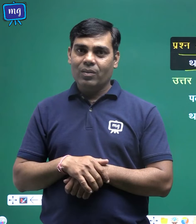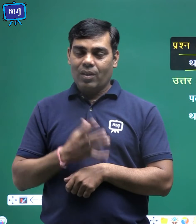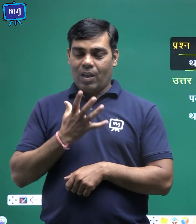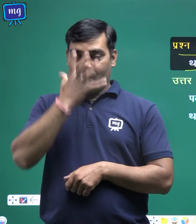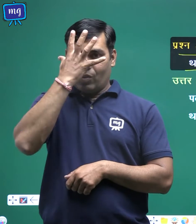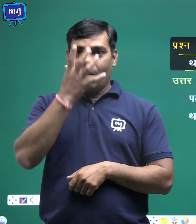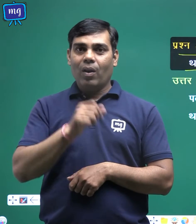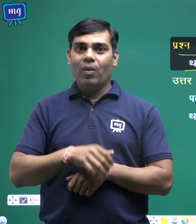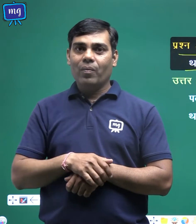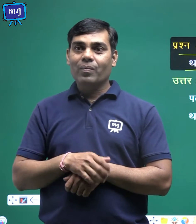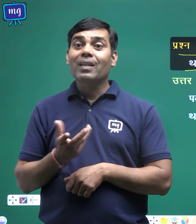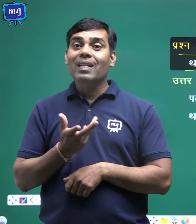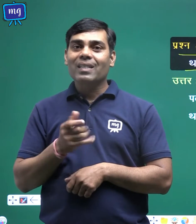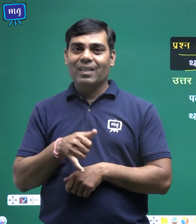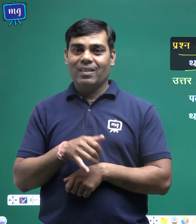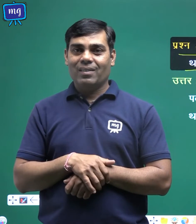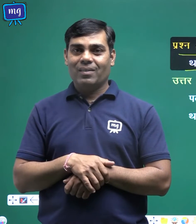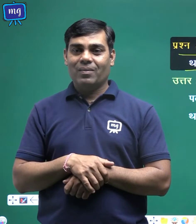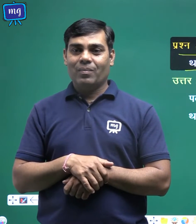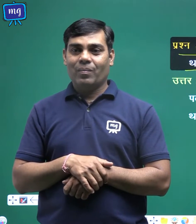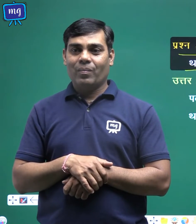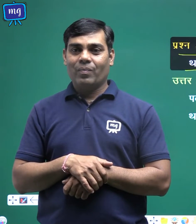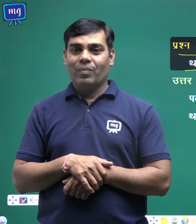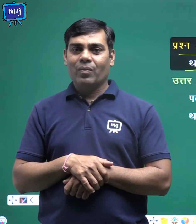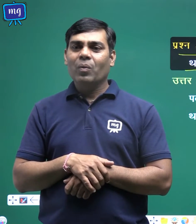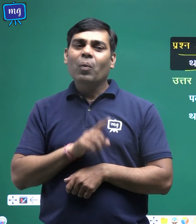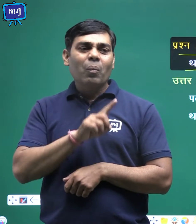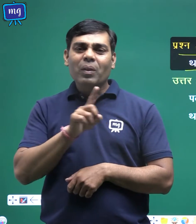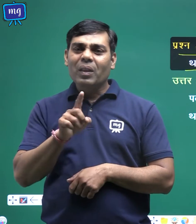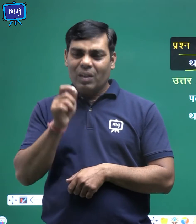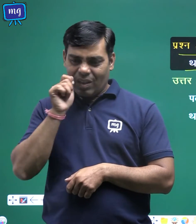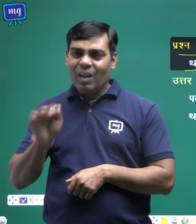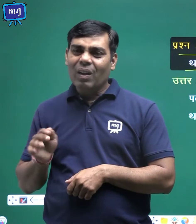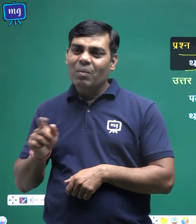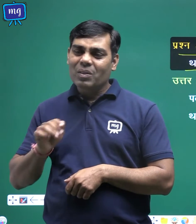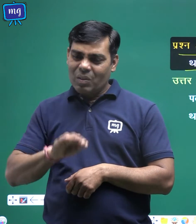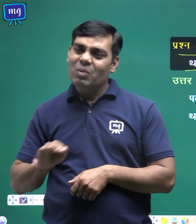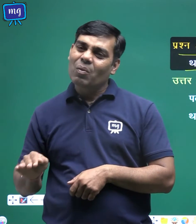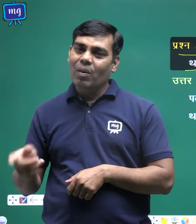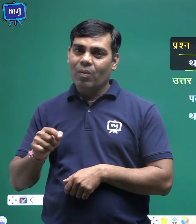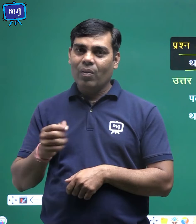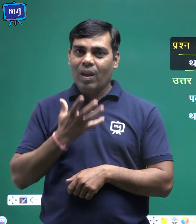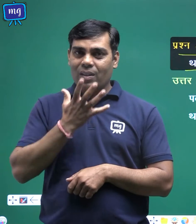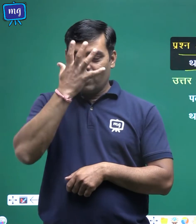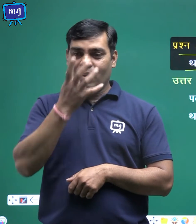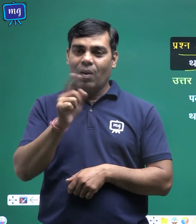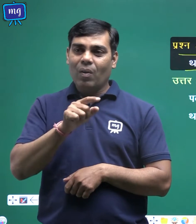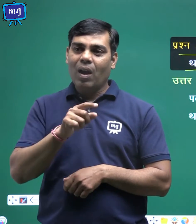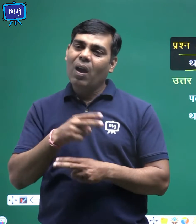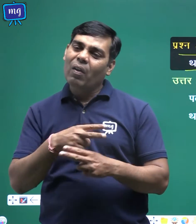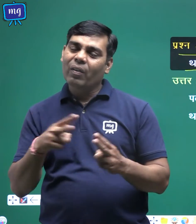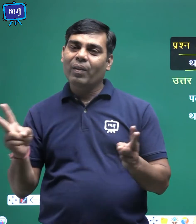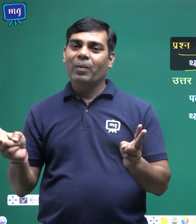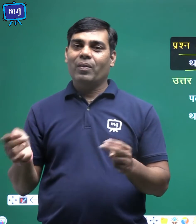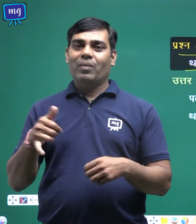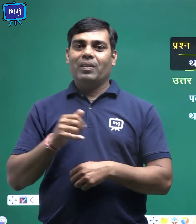स्वभाव कैसा है? हर लड़का या बच्चे का या बालक का स्वभाव अलग अलग होता है